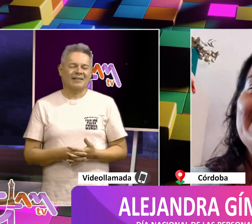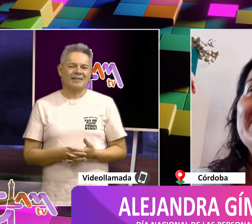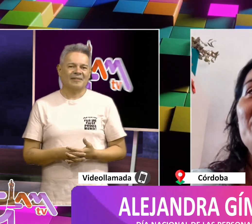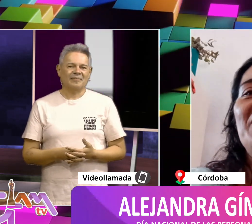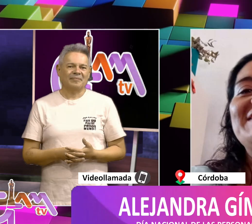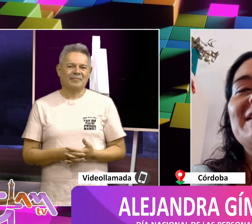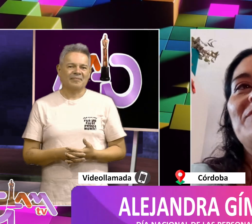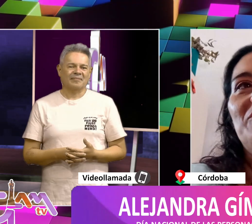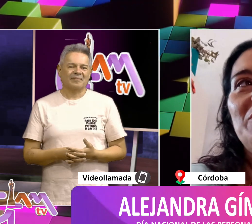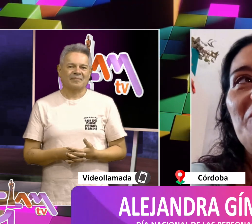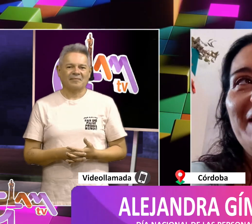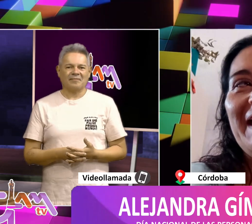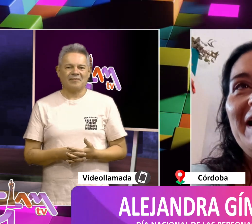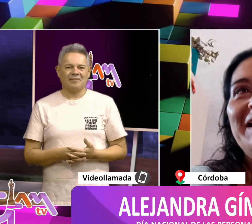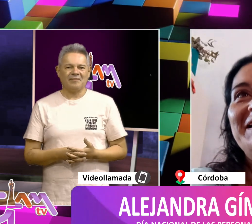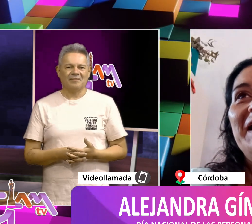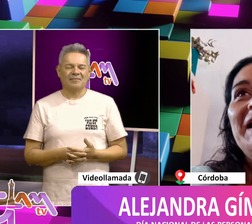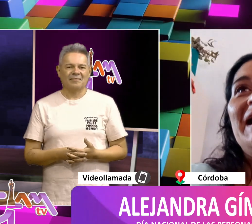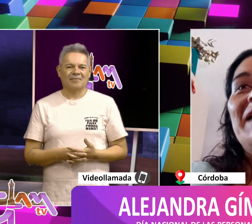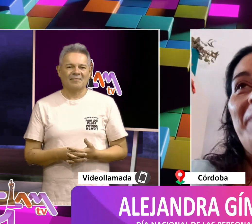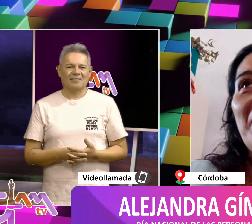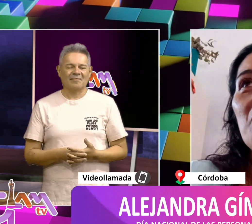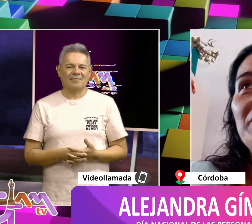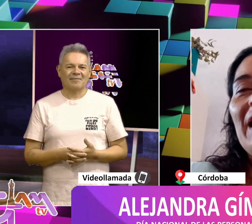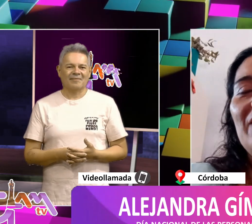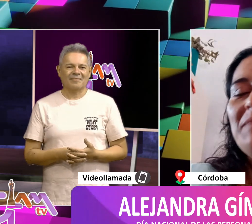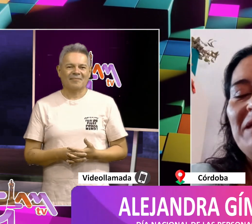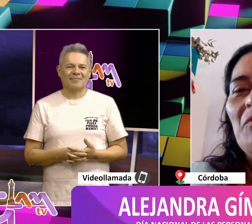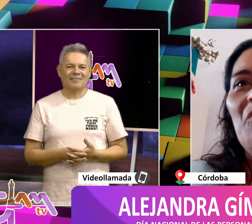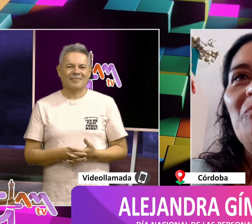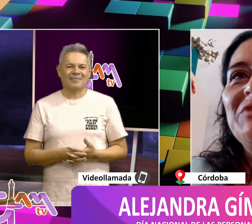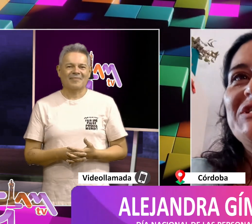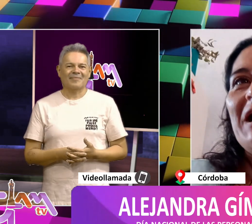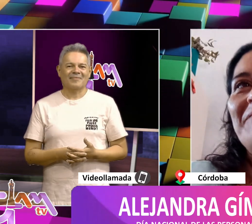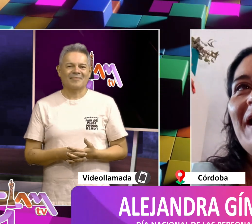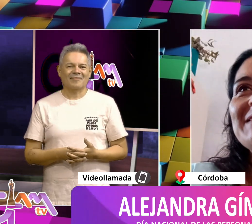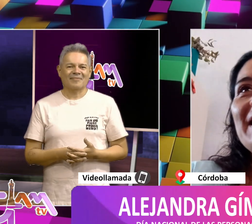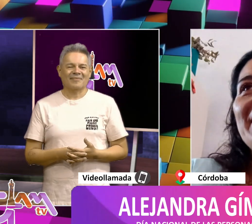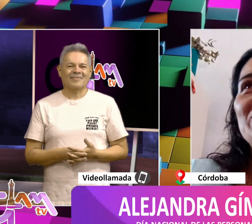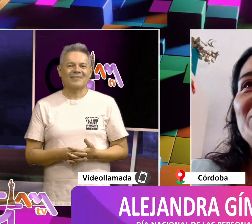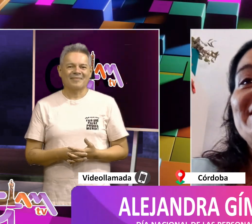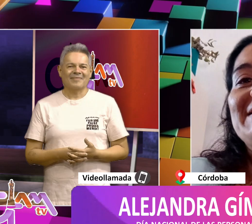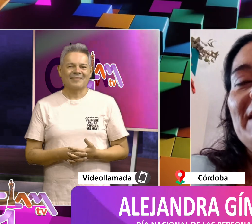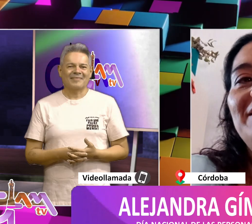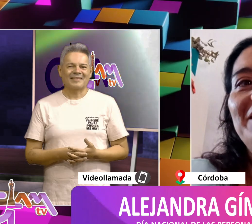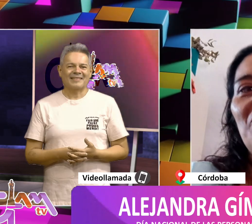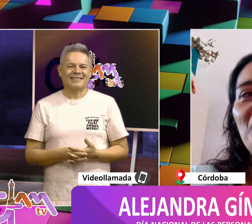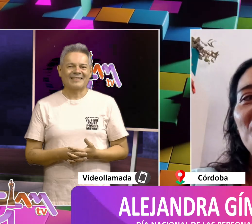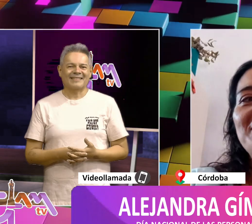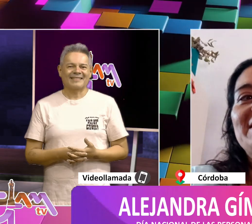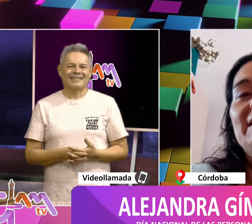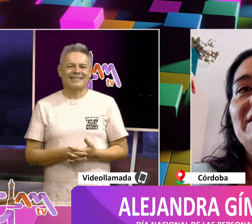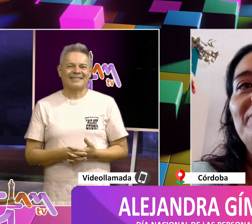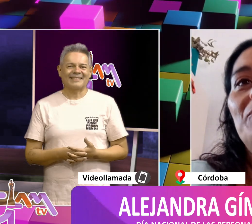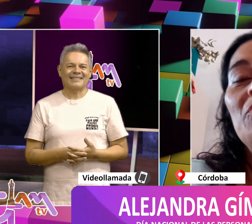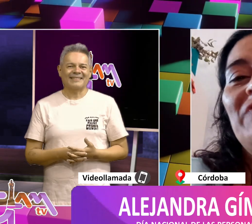Exactamente, sí, son felices. Cuando ellos ven que alguien les pregunta lo mínimo, ¿cómo te llamas? Ellos ya se sienten incluidos